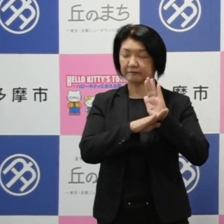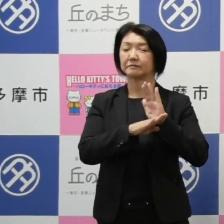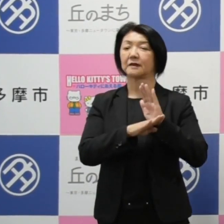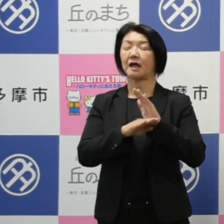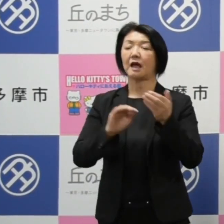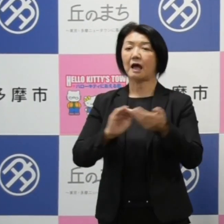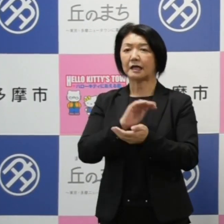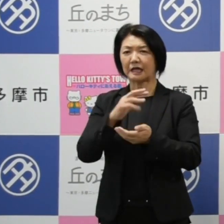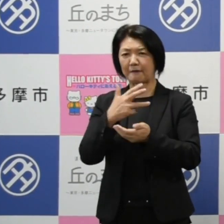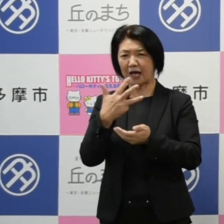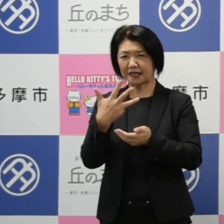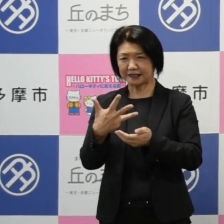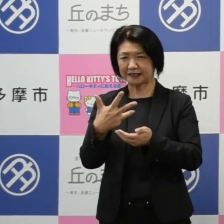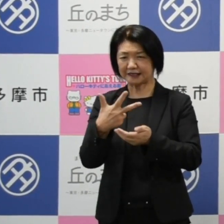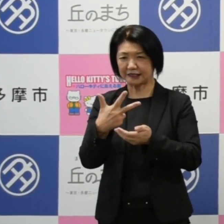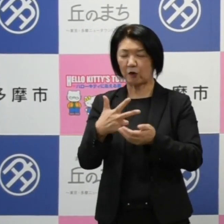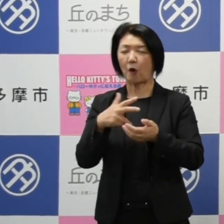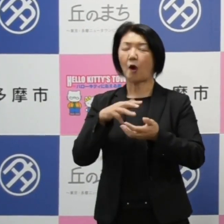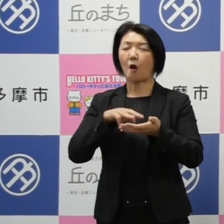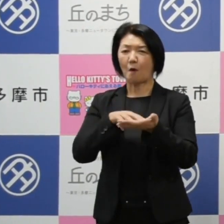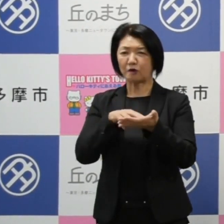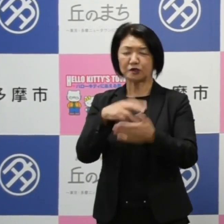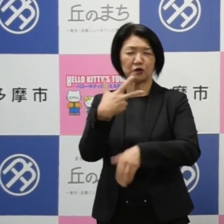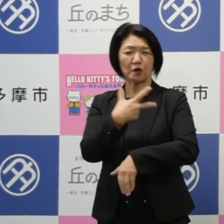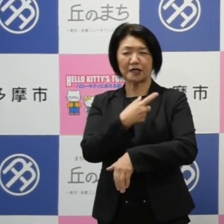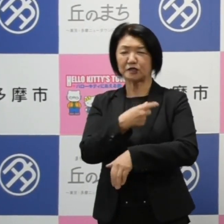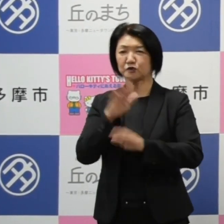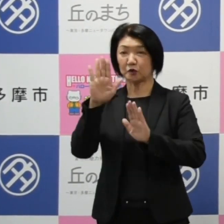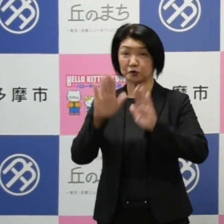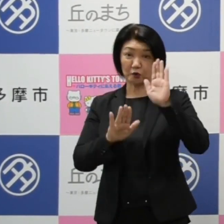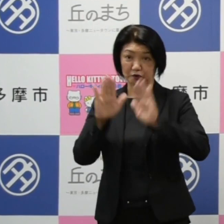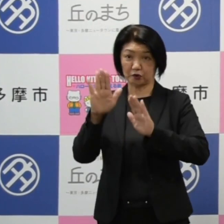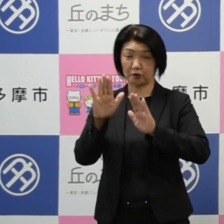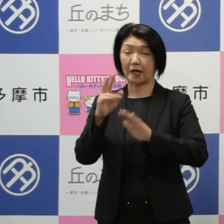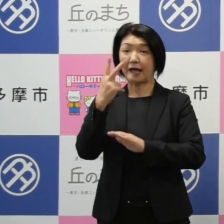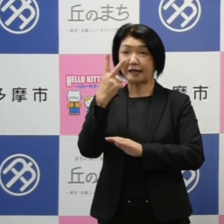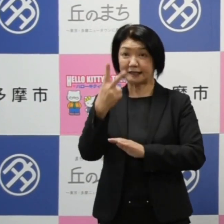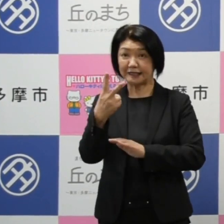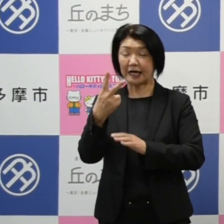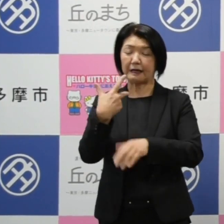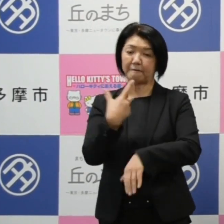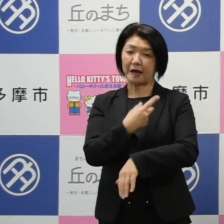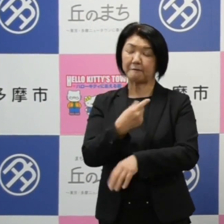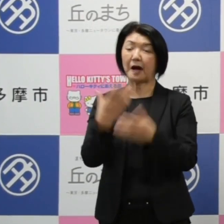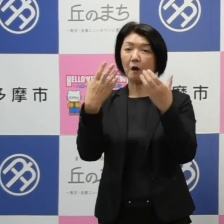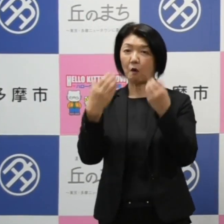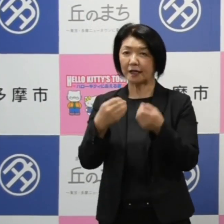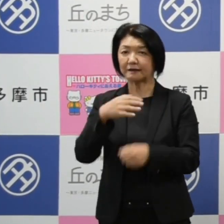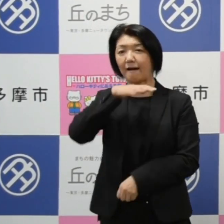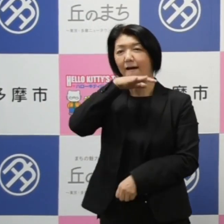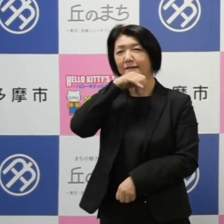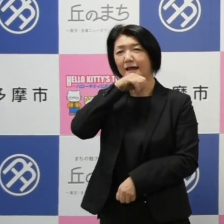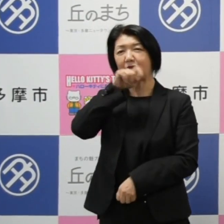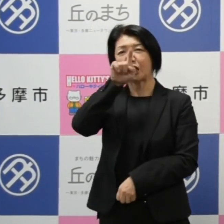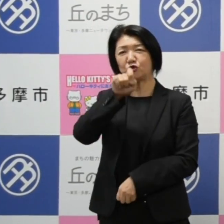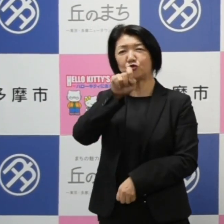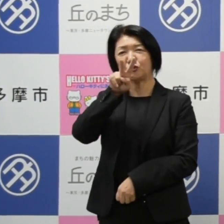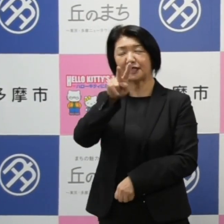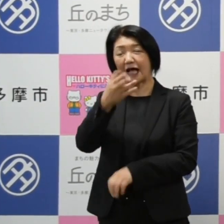チンの接種状況ですが、2回の接種を終えた12歳以上の市民の方